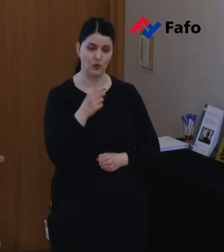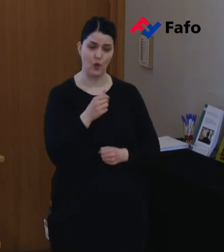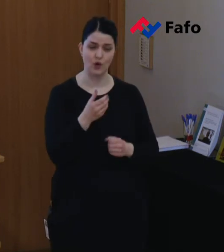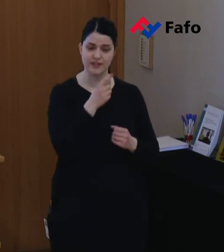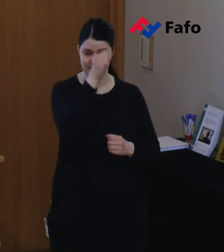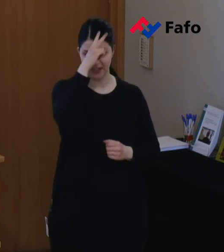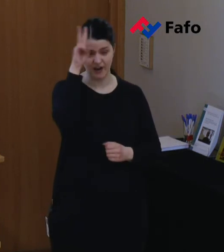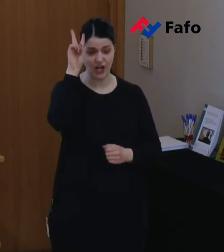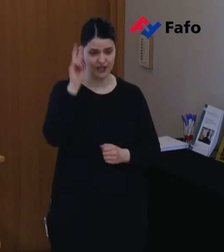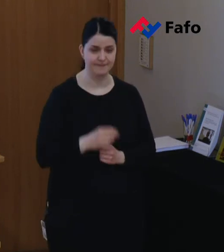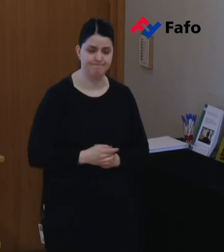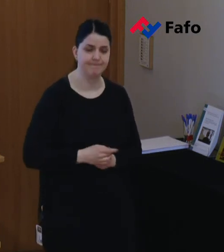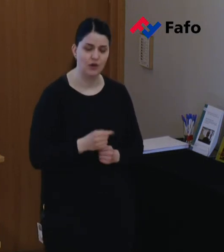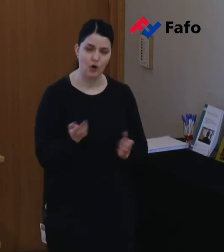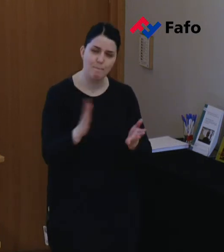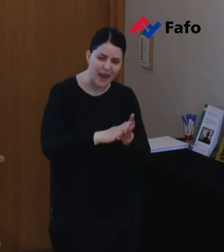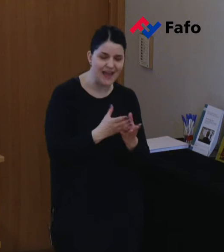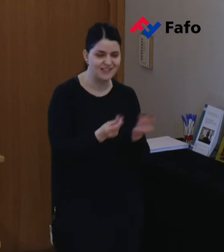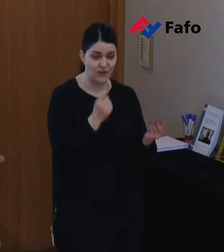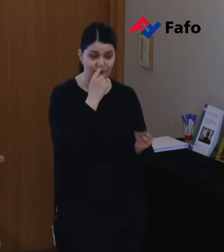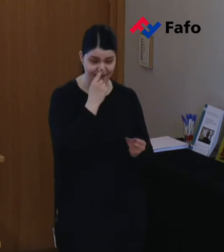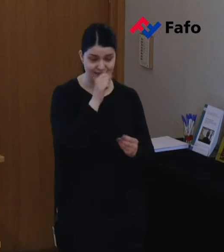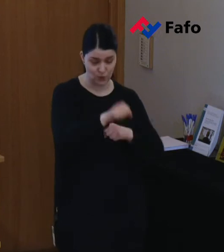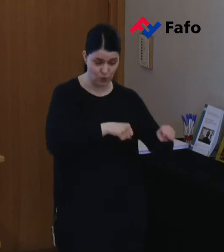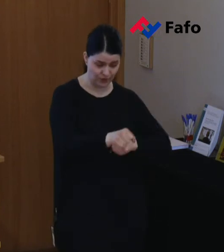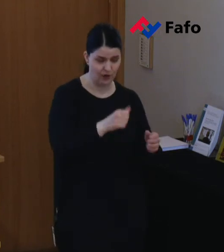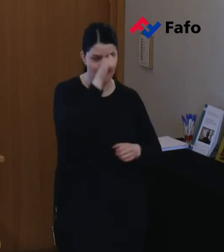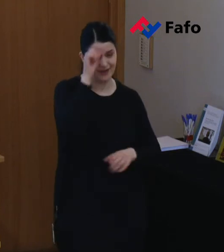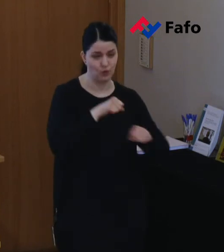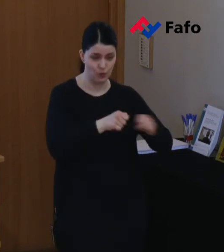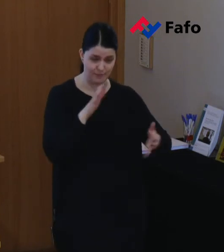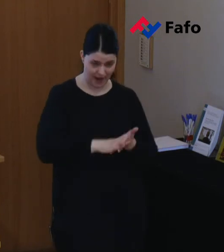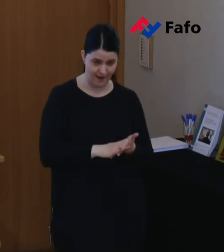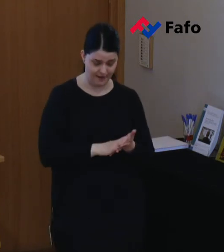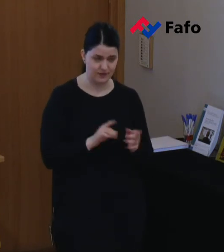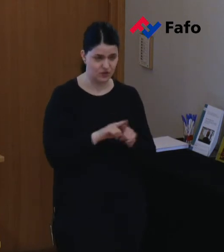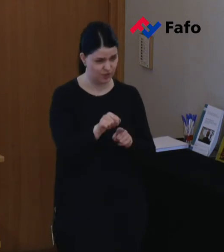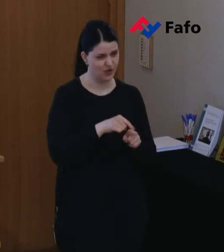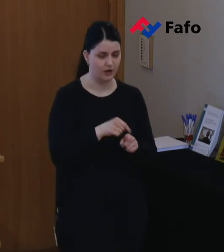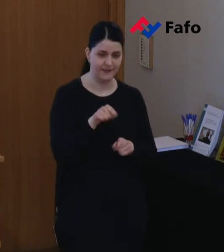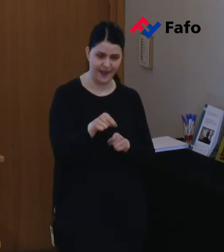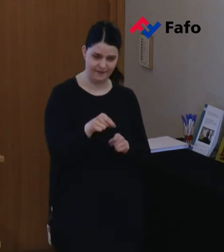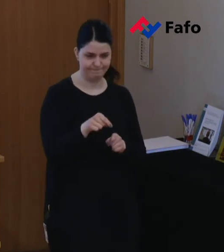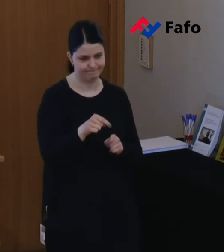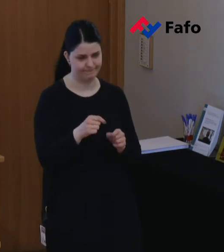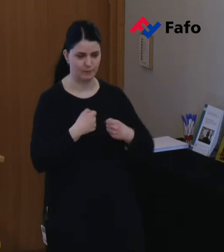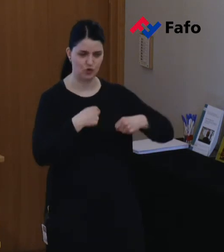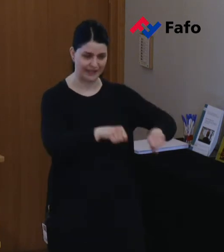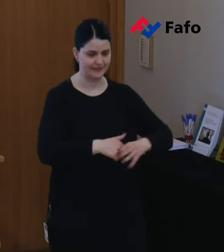med henholdsvis Sandnes kommune og Bergen kommune, som da startet opp.